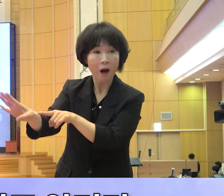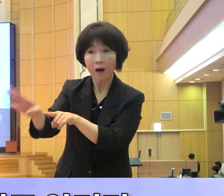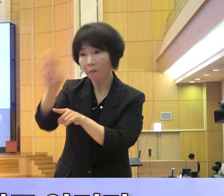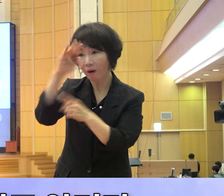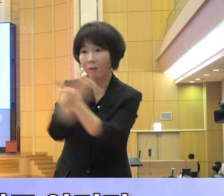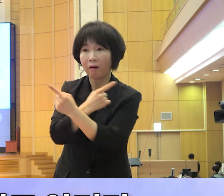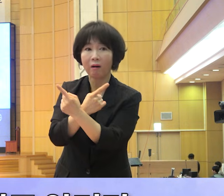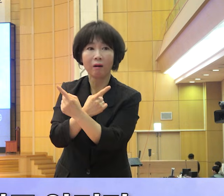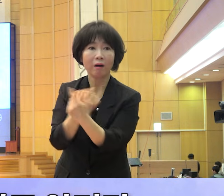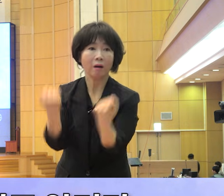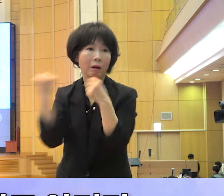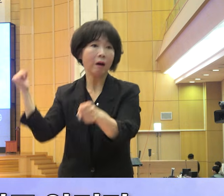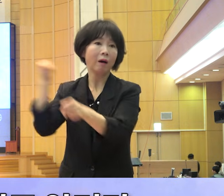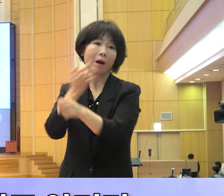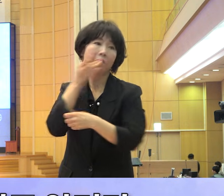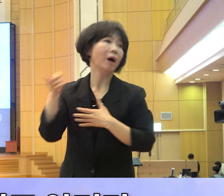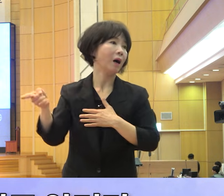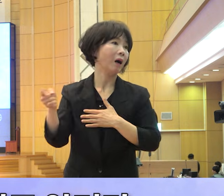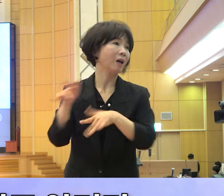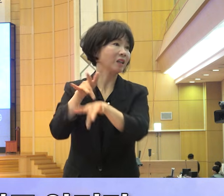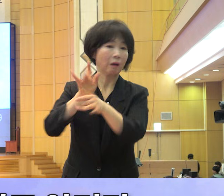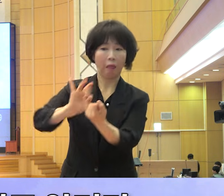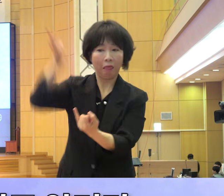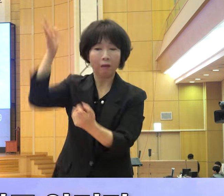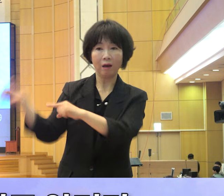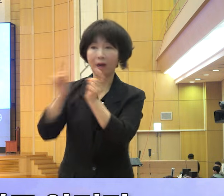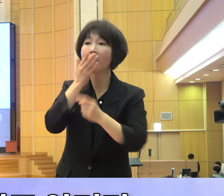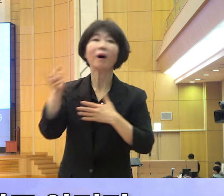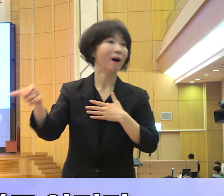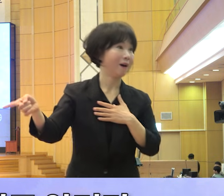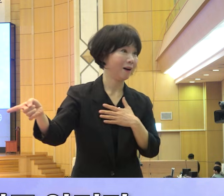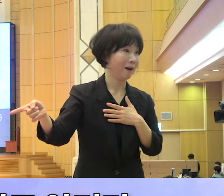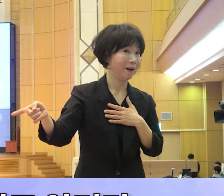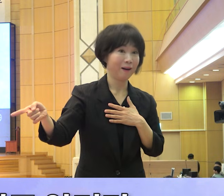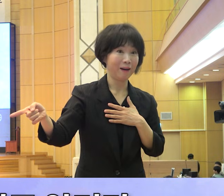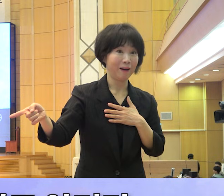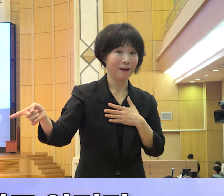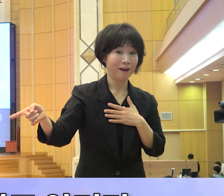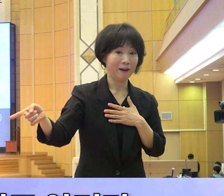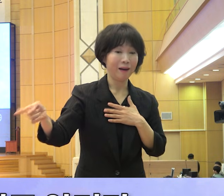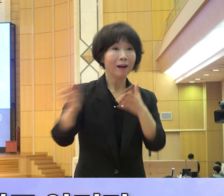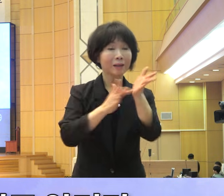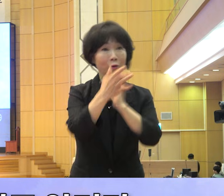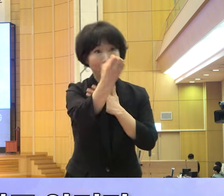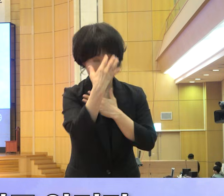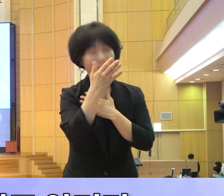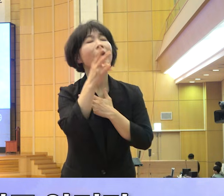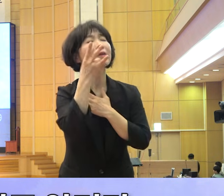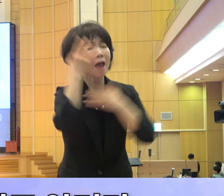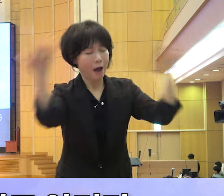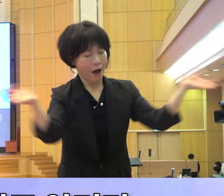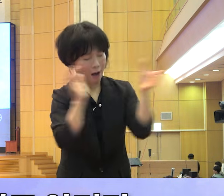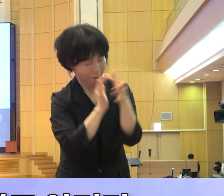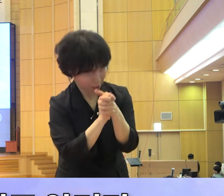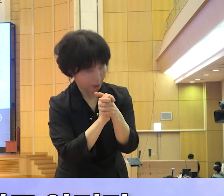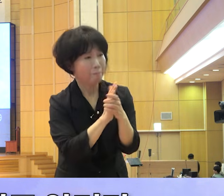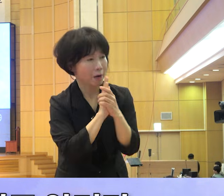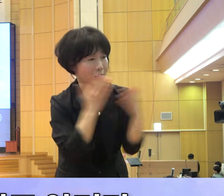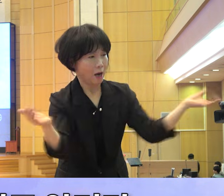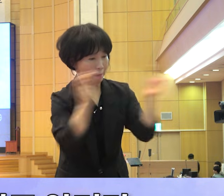낳았더라. 보세요. 이렇게 예수님 말씀 듣고 옳습니다.